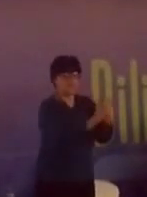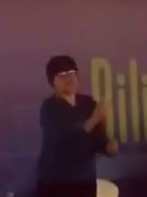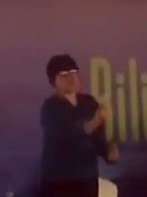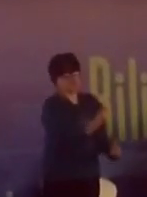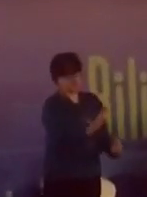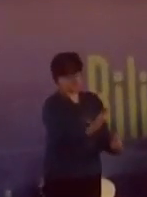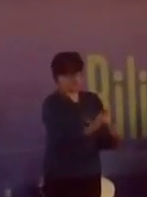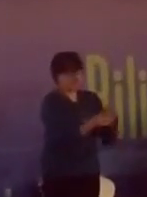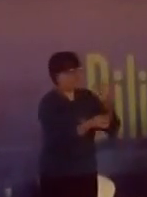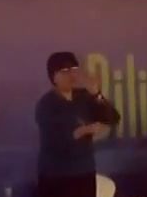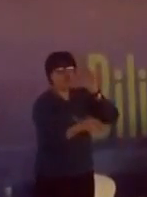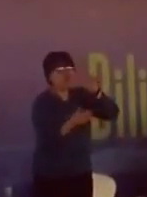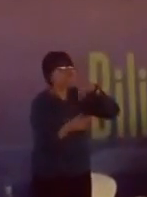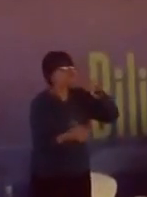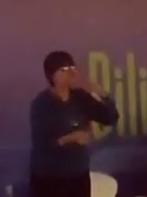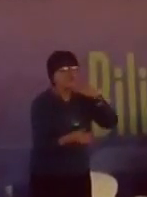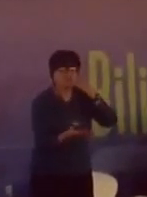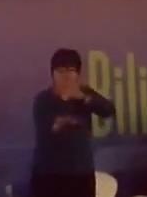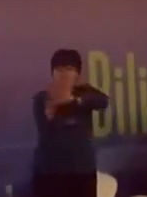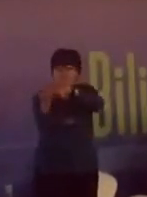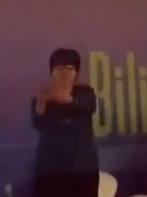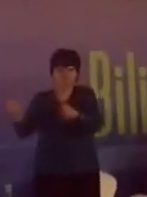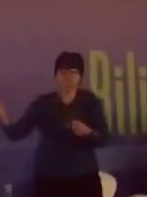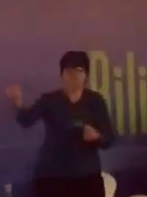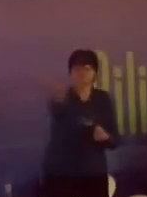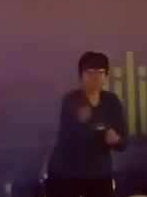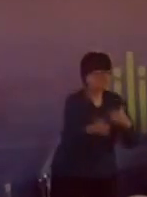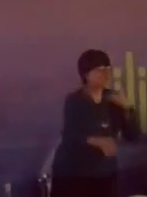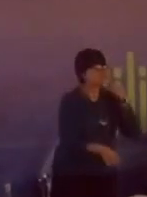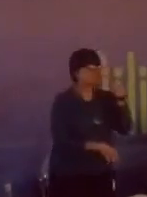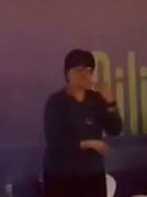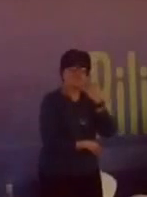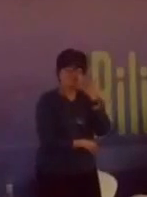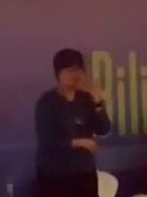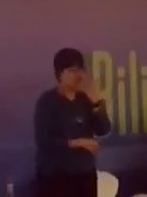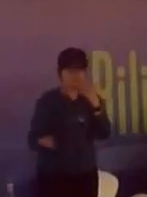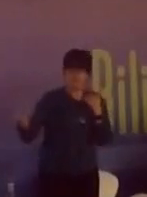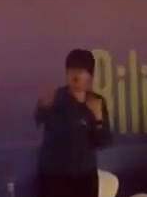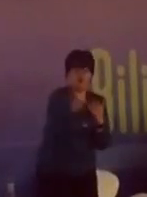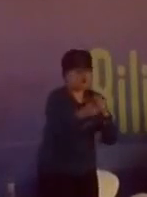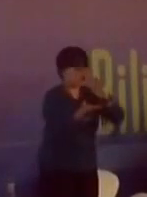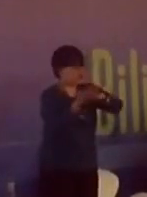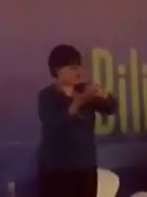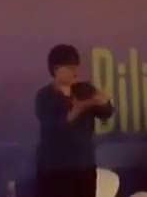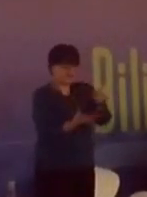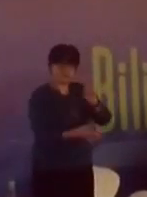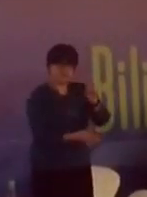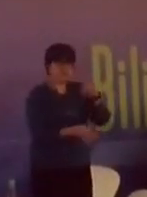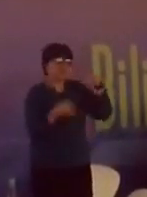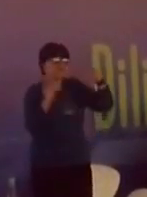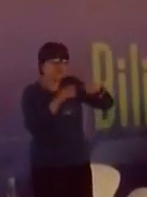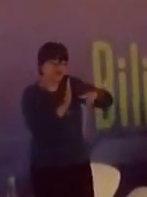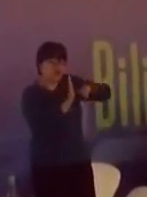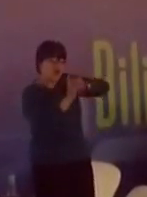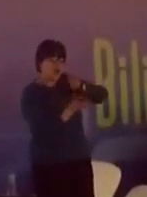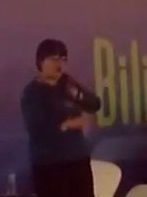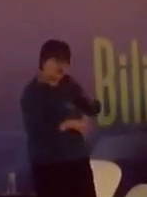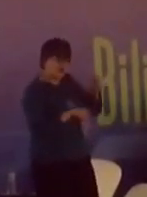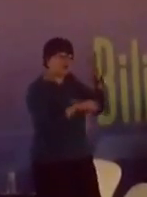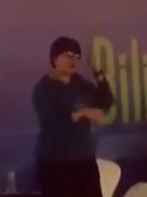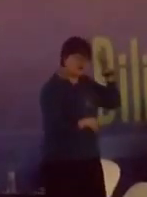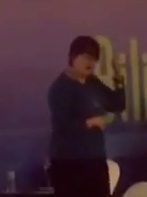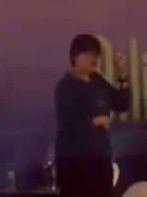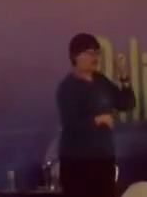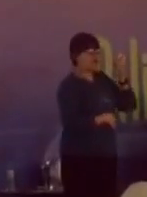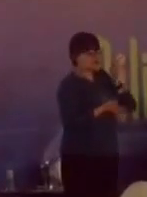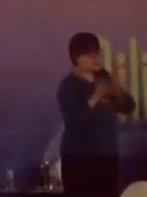Então, nós precisamos implementar, de fato, uma educação bilíngue, não somente seguir o intérprete de sala de aula e achar